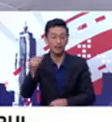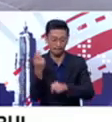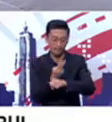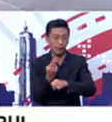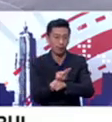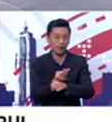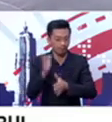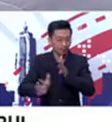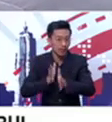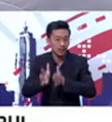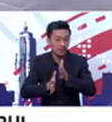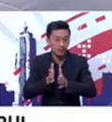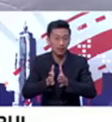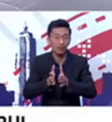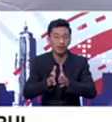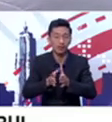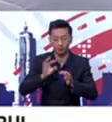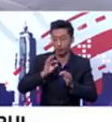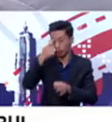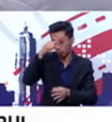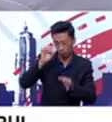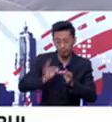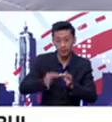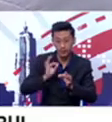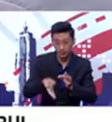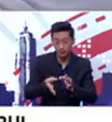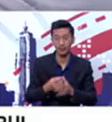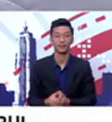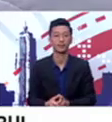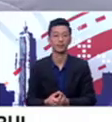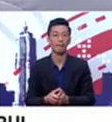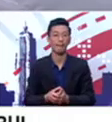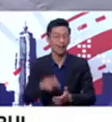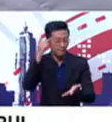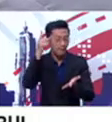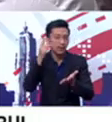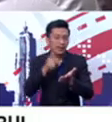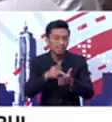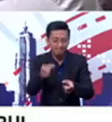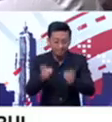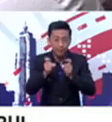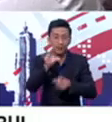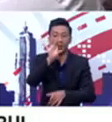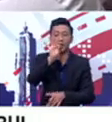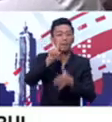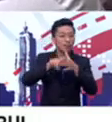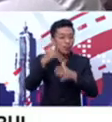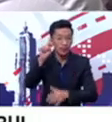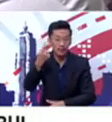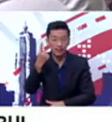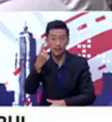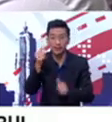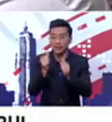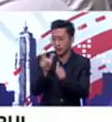isyarat sebagai penterjemah. Perkenalan singkat 8 bulan dengan gadis berusia 32 tahun dari